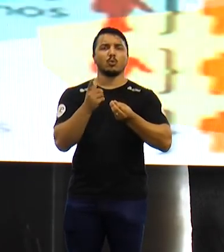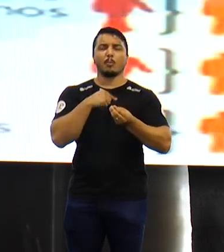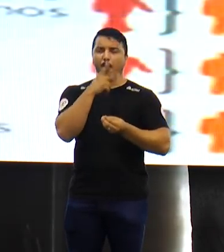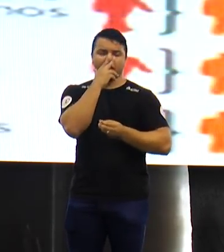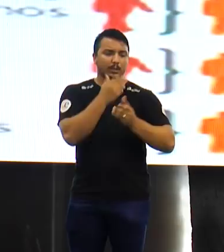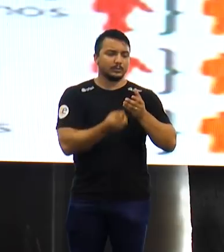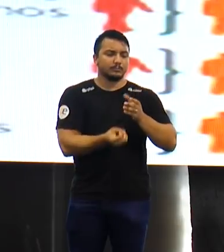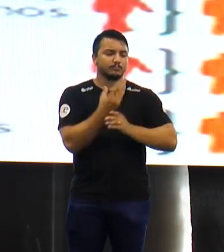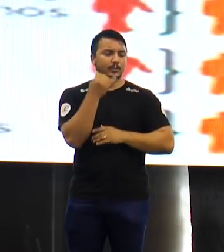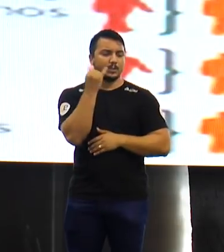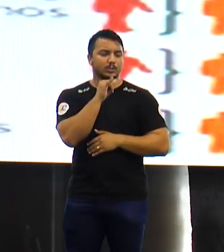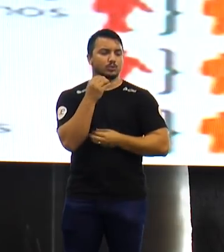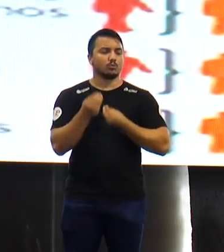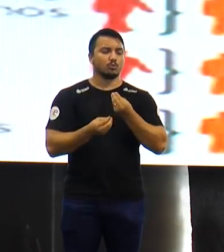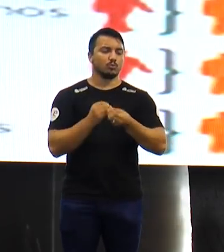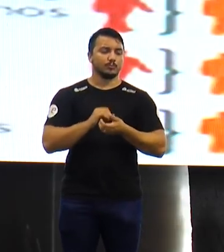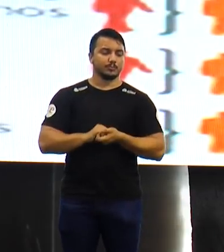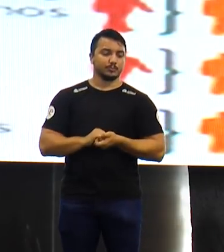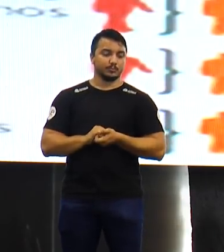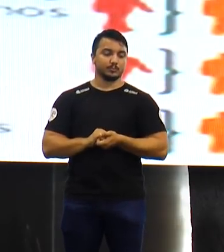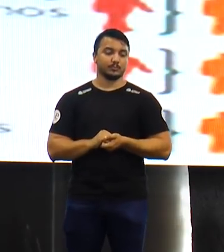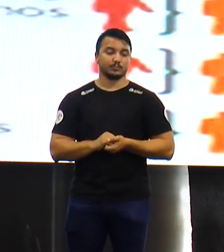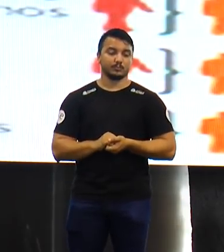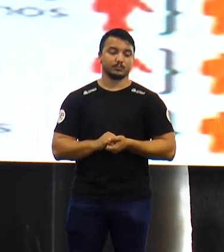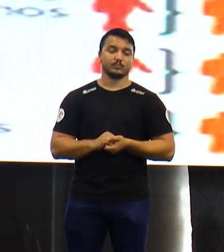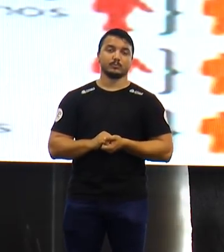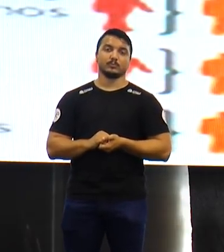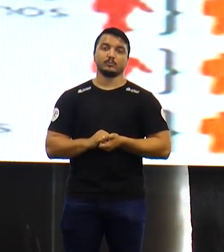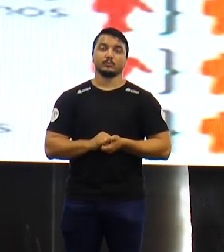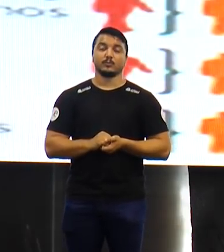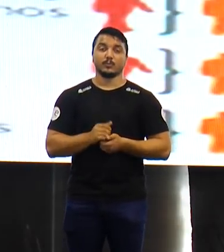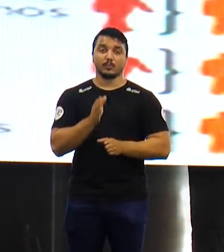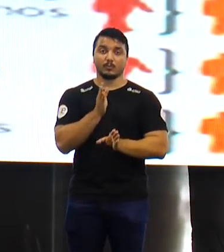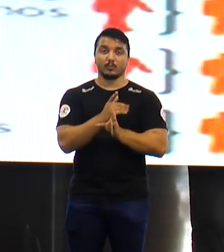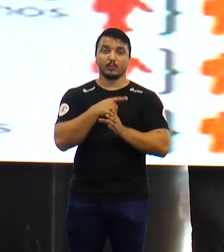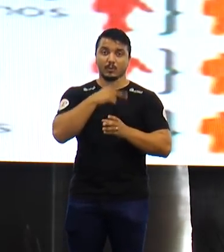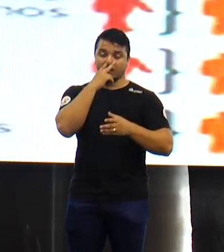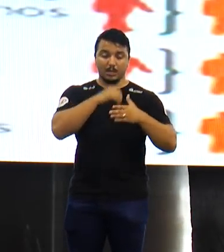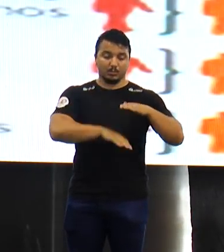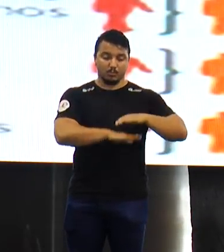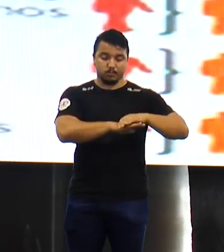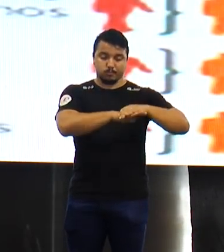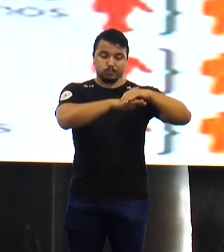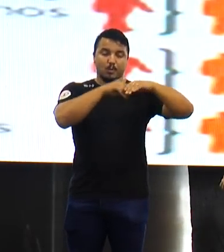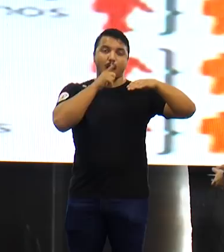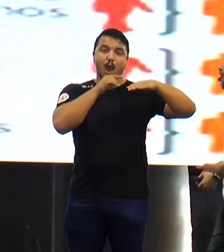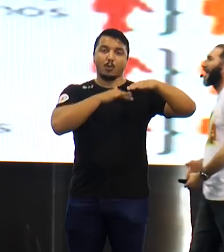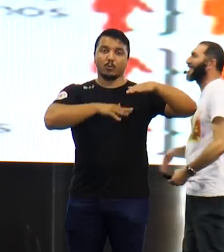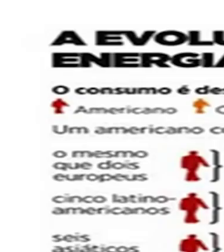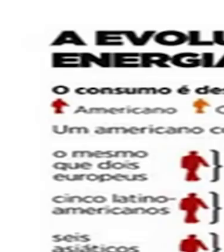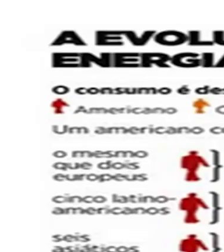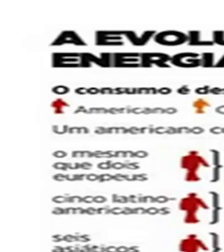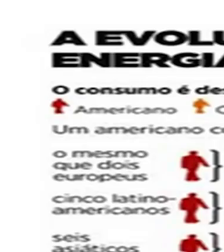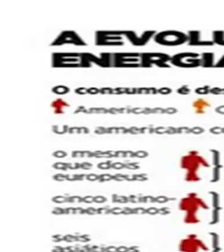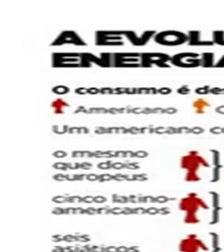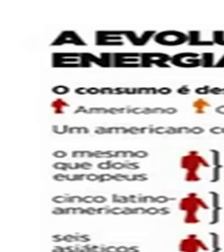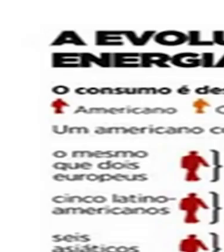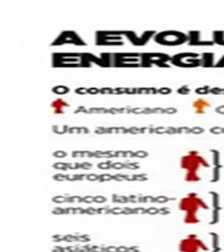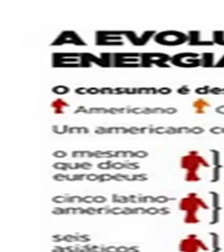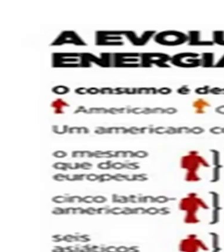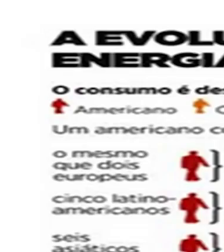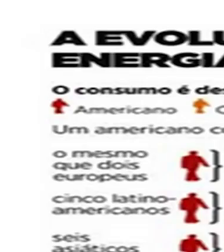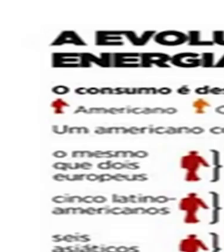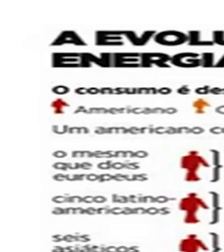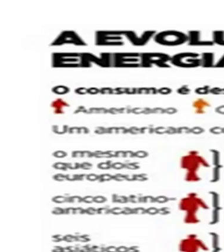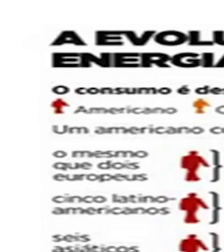rios vão gerar energia? Bom, através exatamente dos grandes reservatórios da queda d'água. Professor, o Brasil usa muita